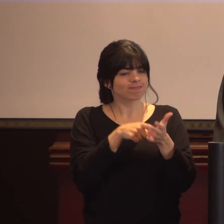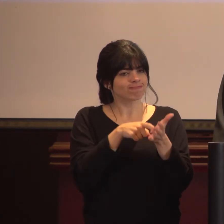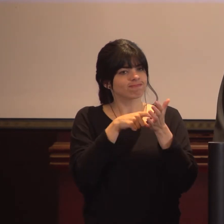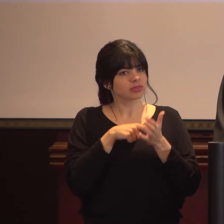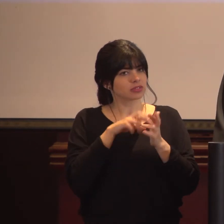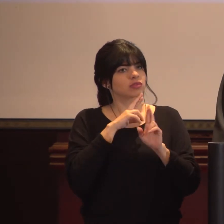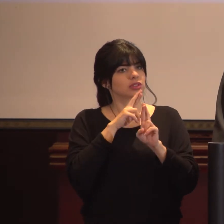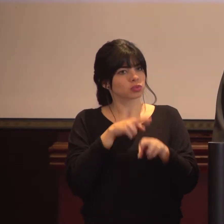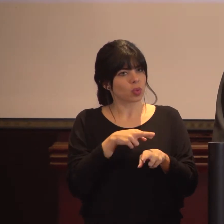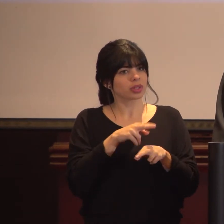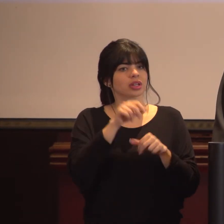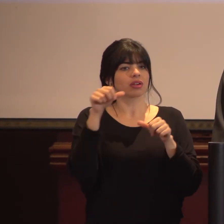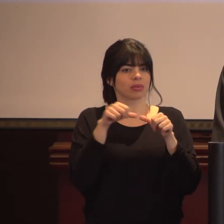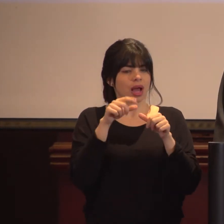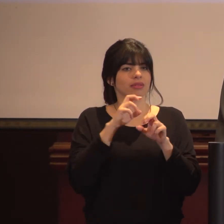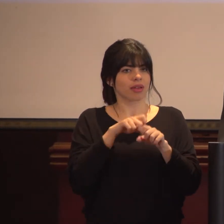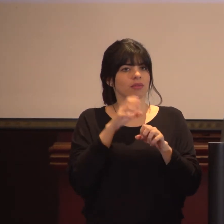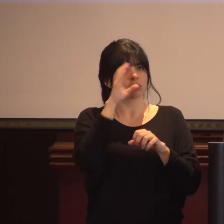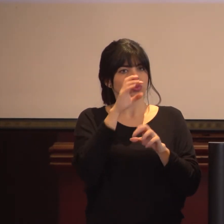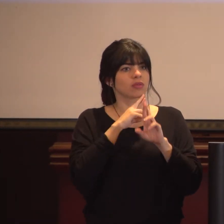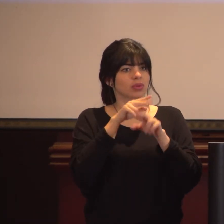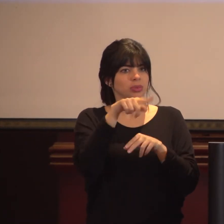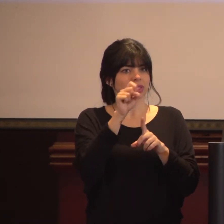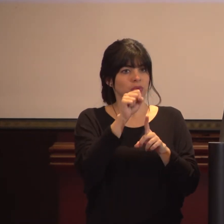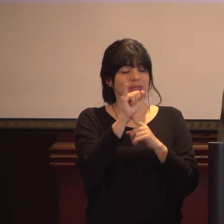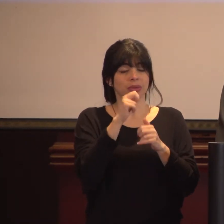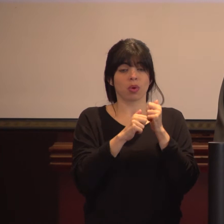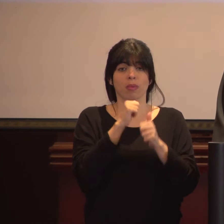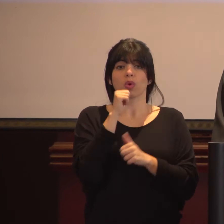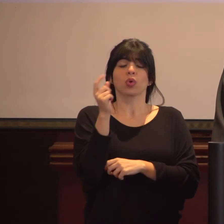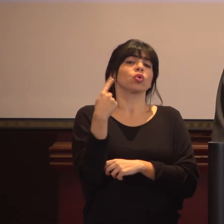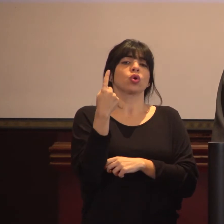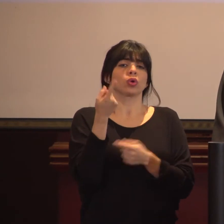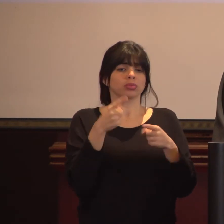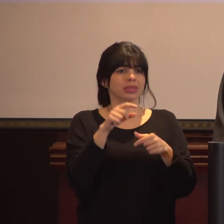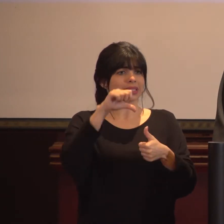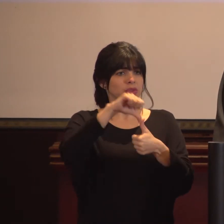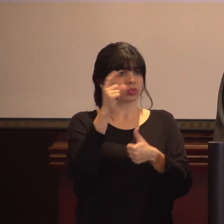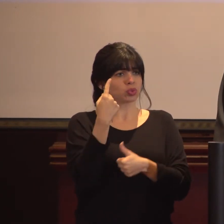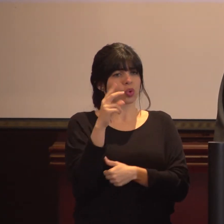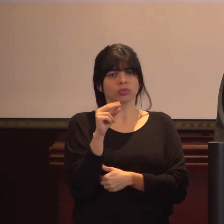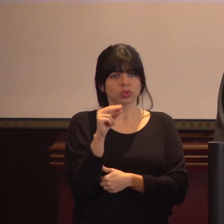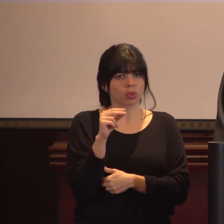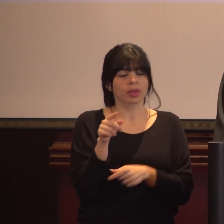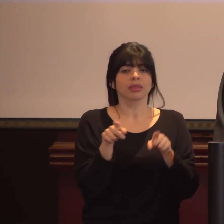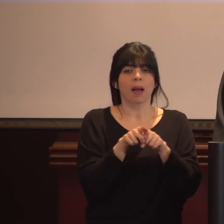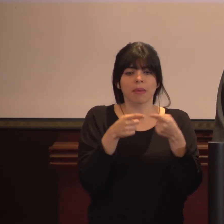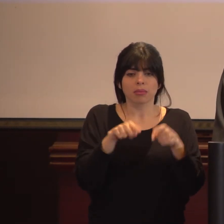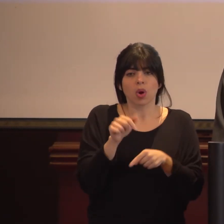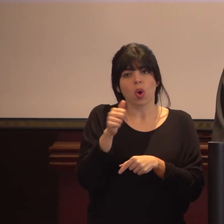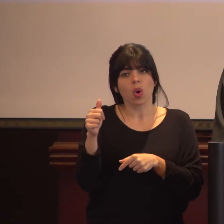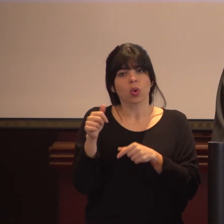una respuesta regional esta problemática no solo tiene lugar en Centroamérica sino en distintas